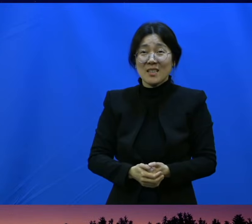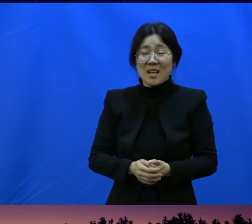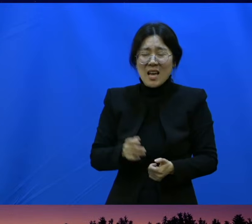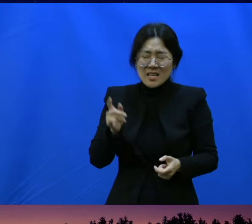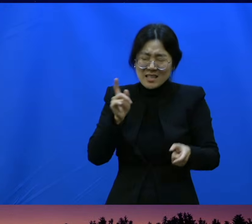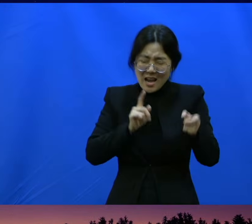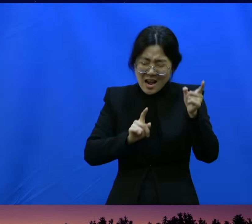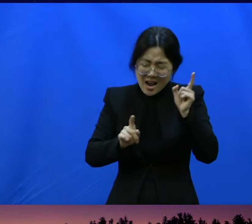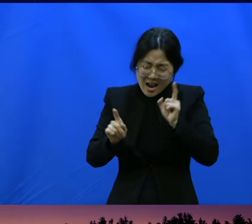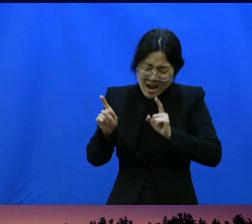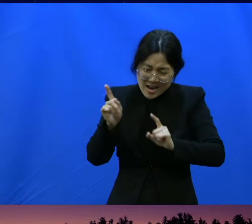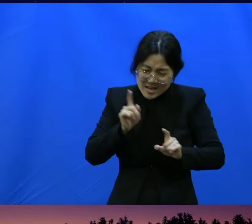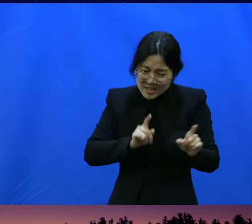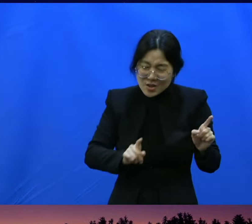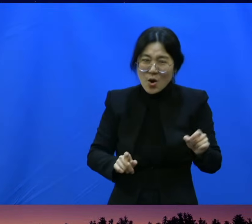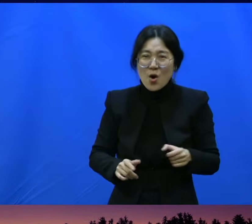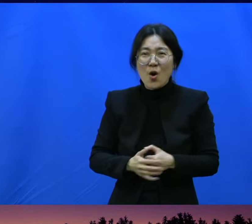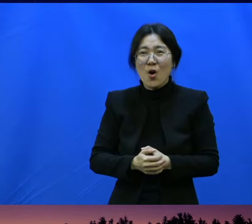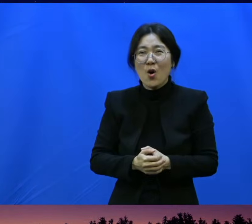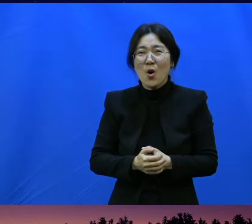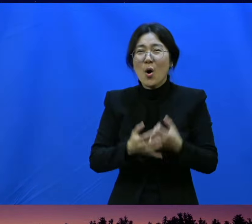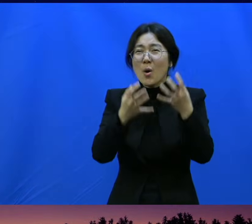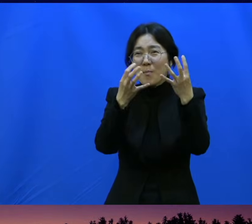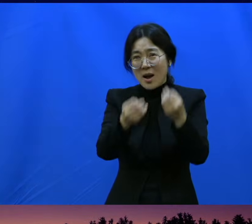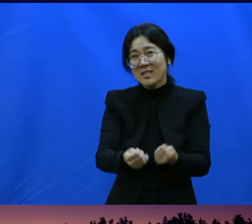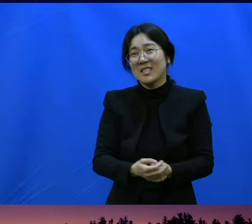상처는 다 안고 있는 사람들.